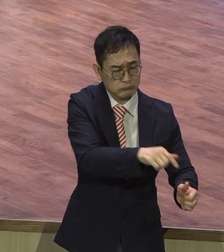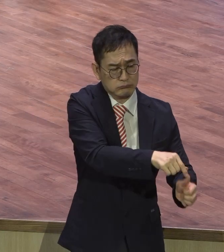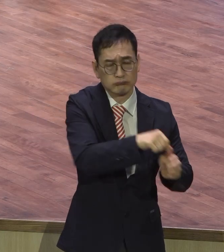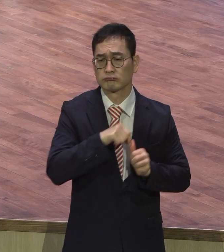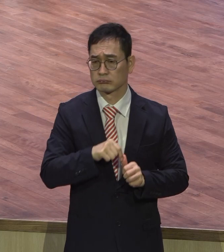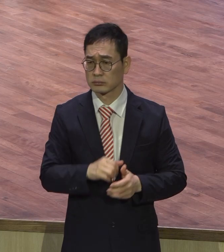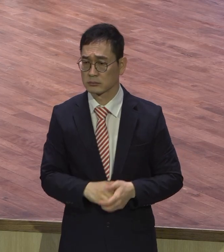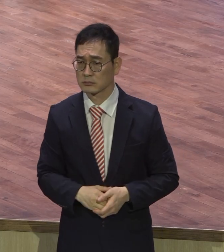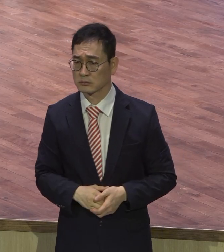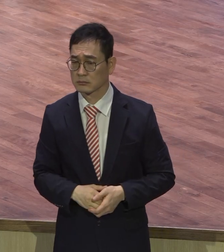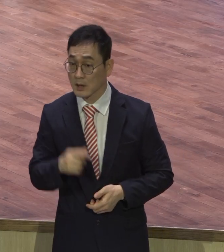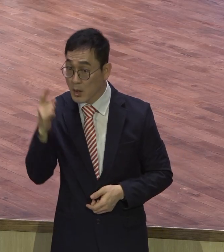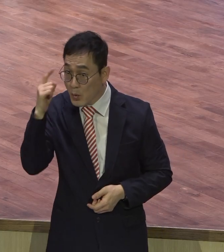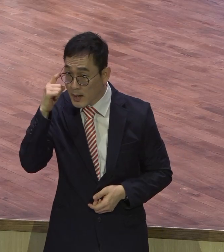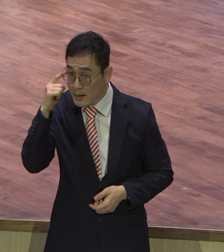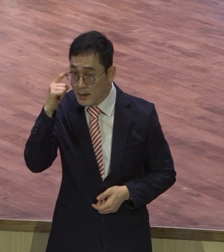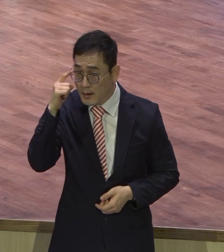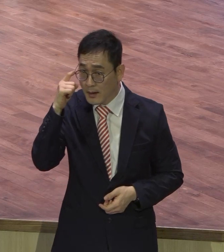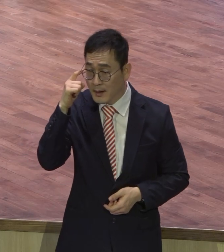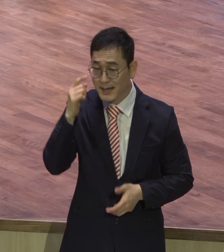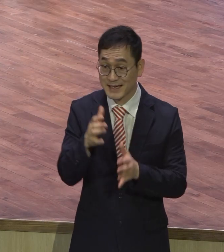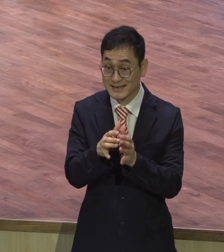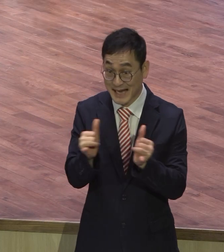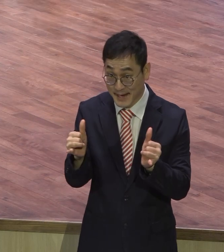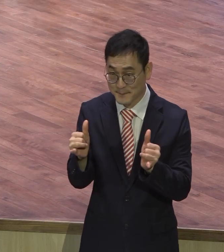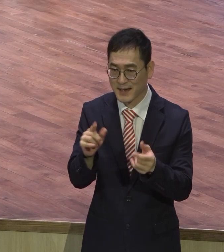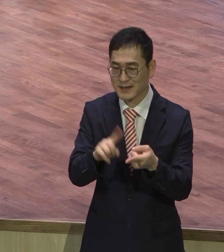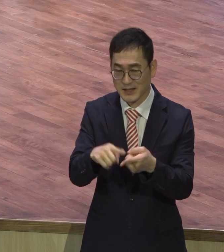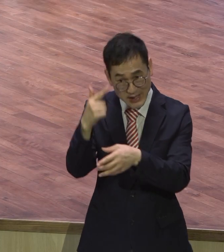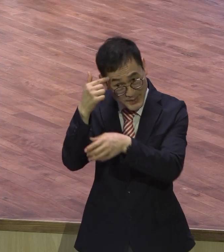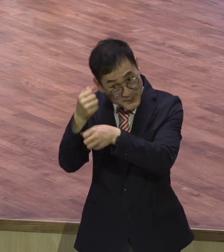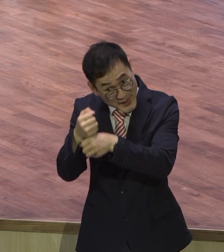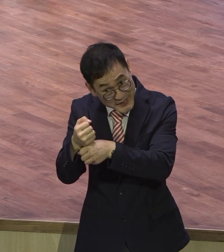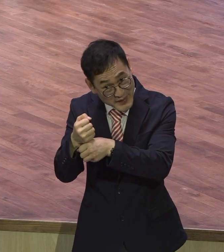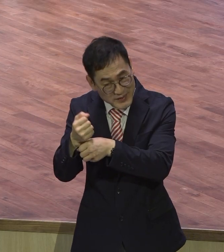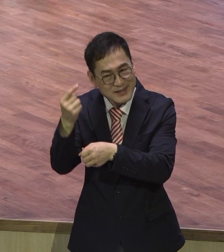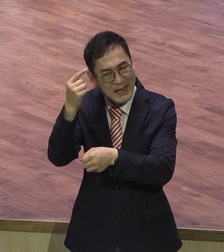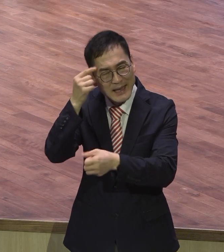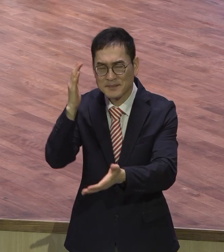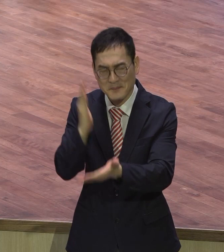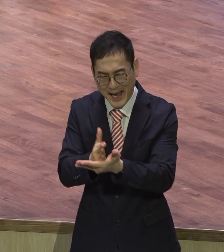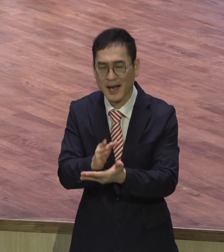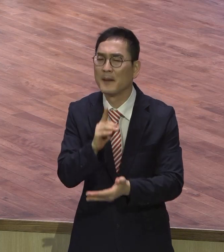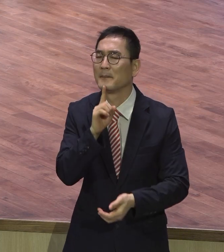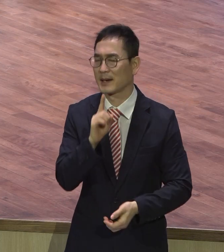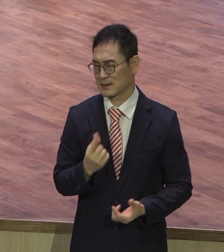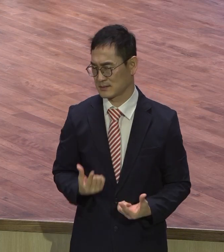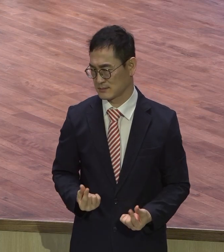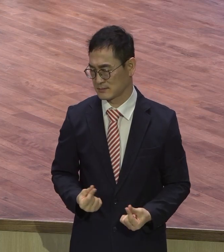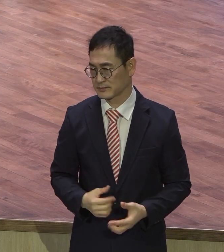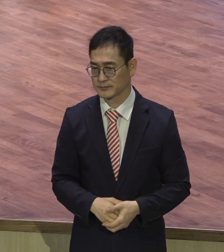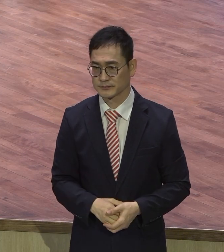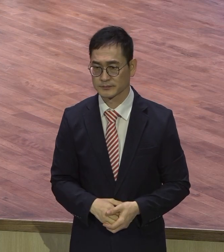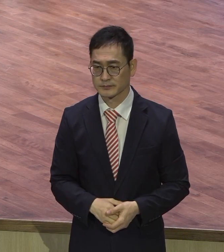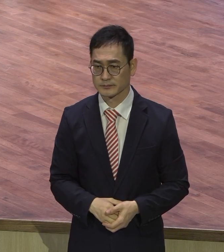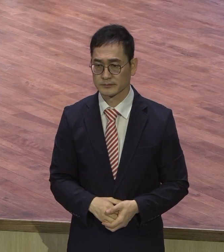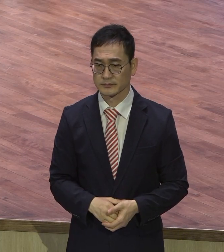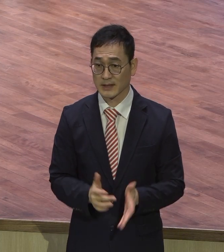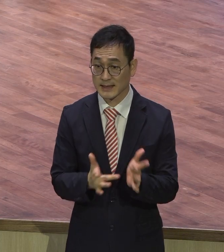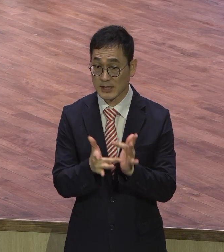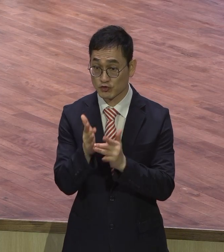선입견 편견을 가지지 말라는 메시지. 당시 예수님의